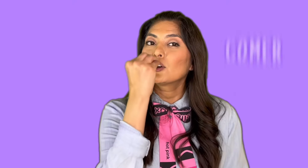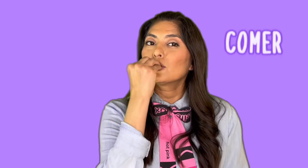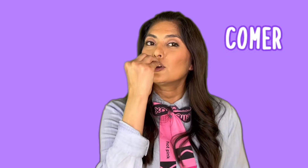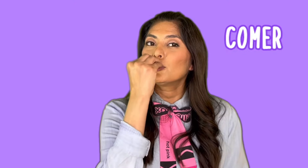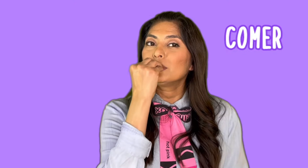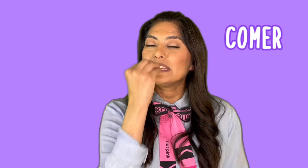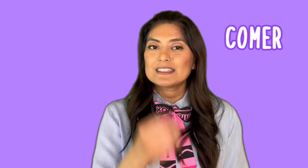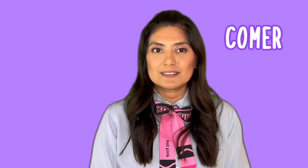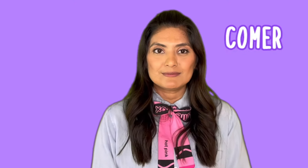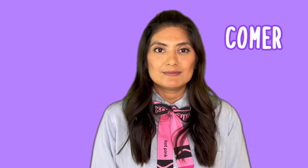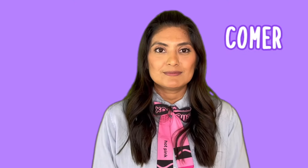Comer.